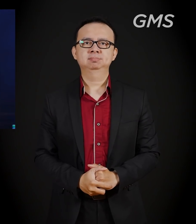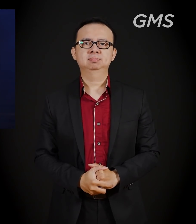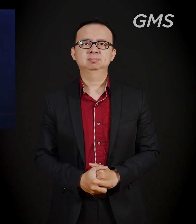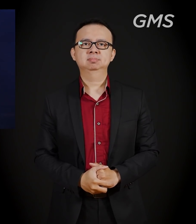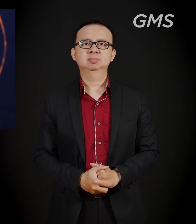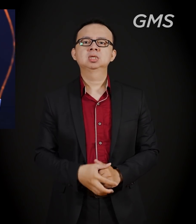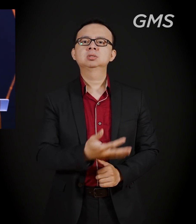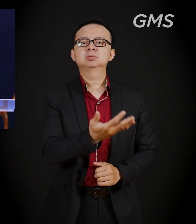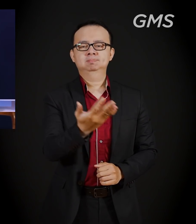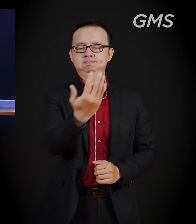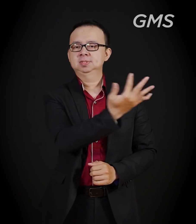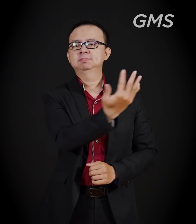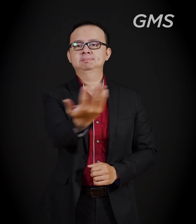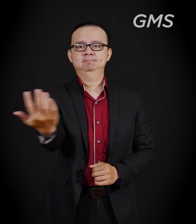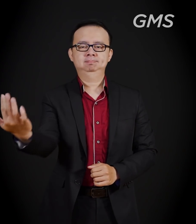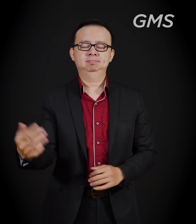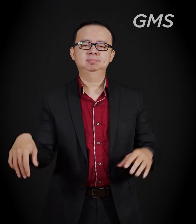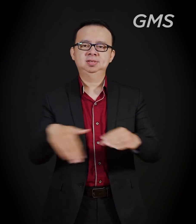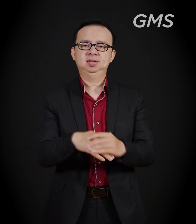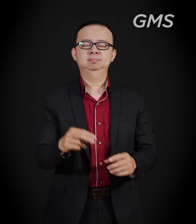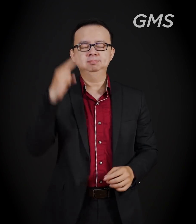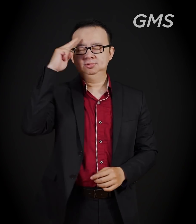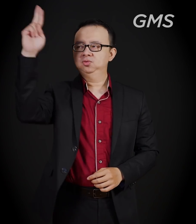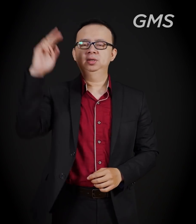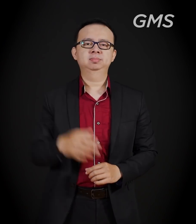Saudaraku yang kasih dalam Tuhan.